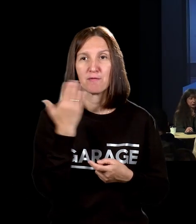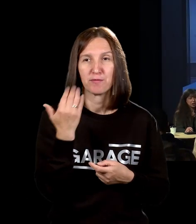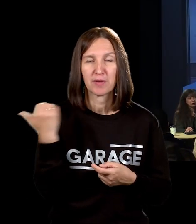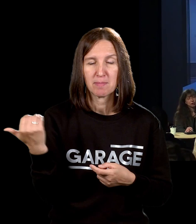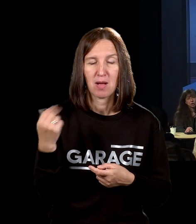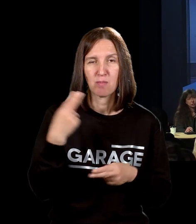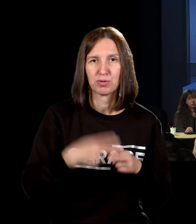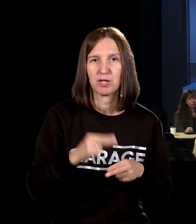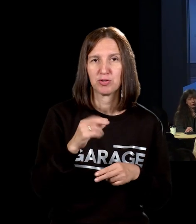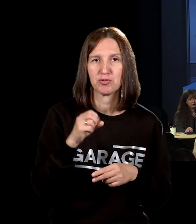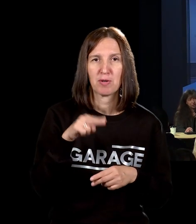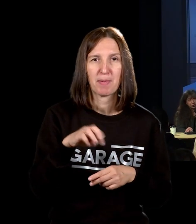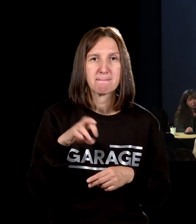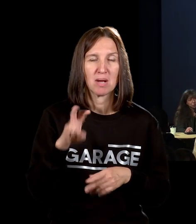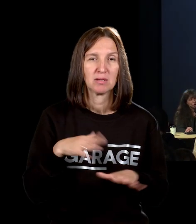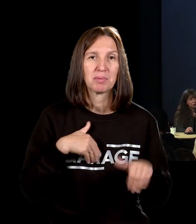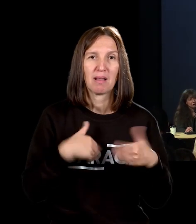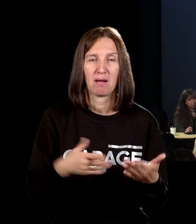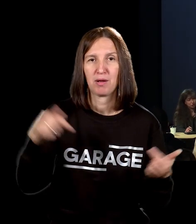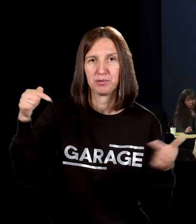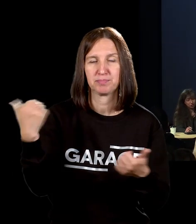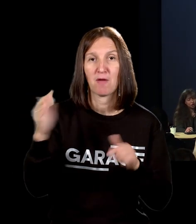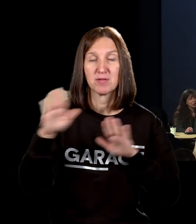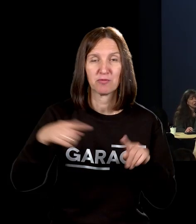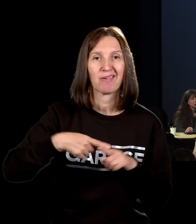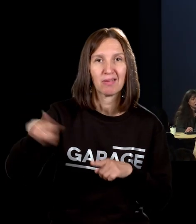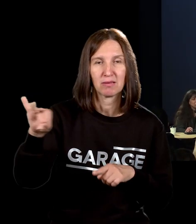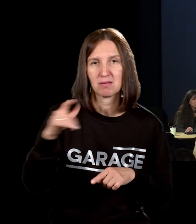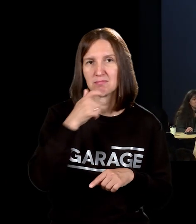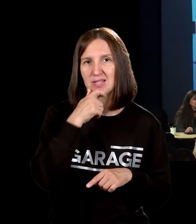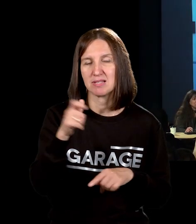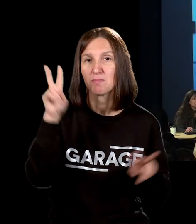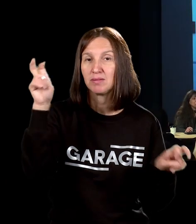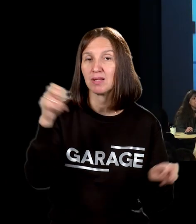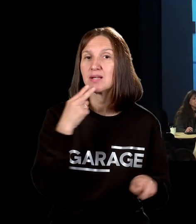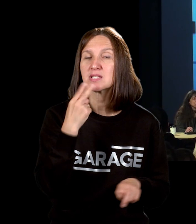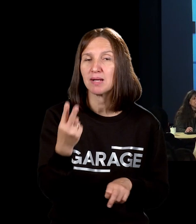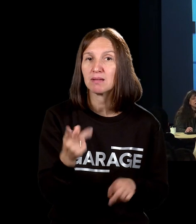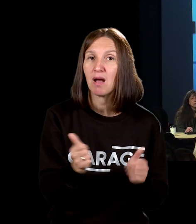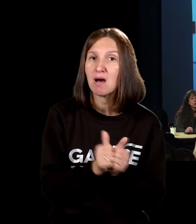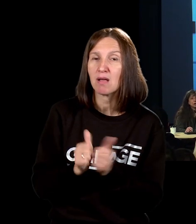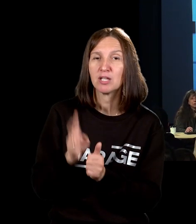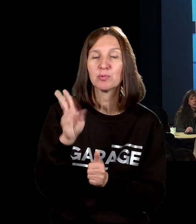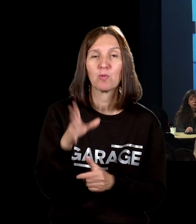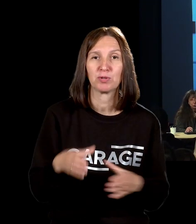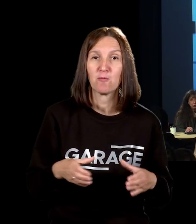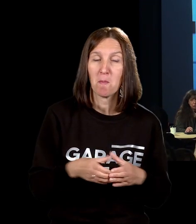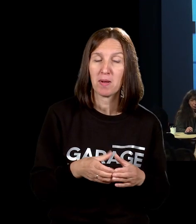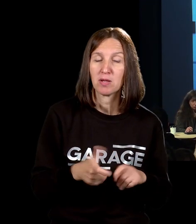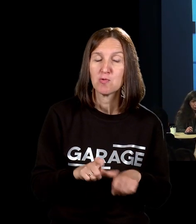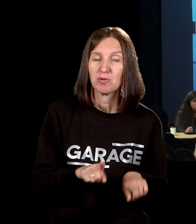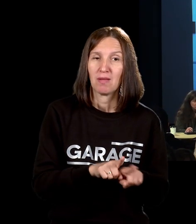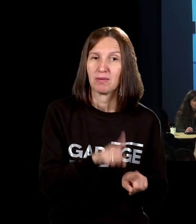И смотри, с кем ты окажешься в компании. Да? Такие очень занятные персонажи. Там манекены, видимо, на открытии это были живые